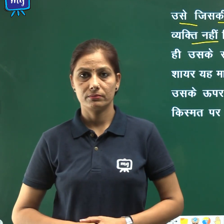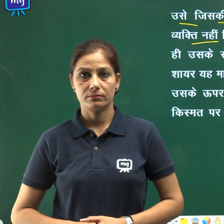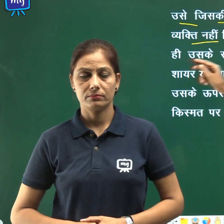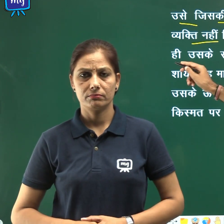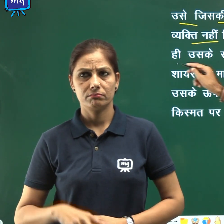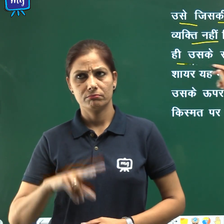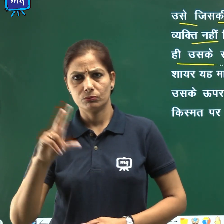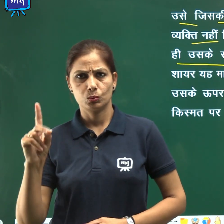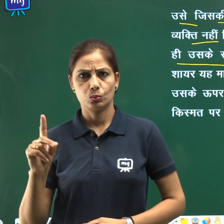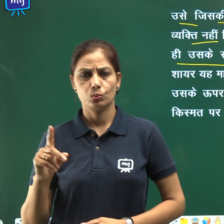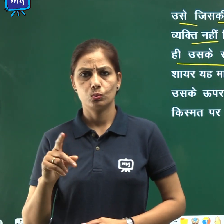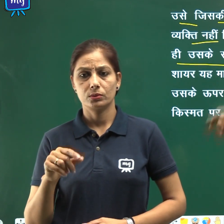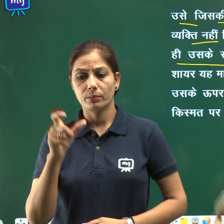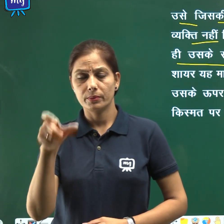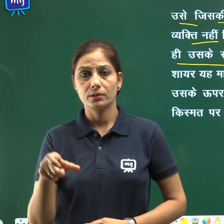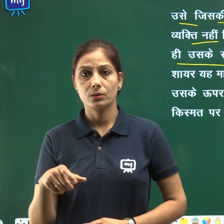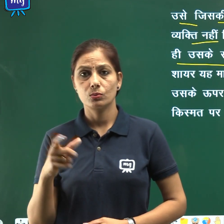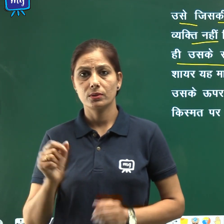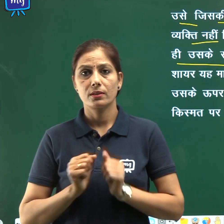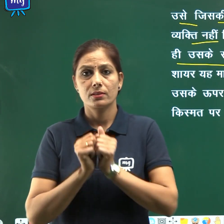शायद दूसरा ही उसके साथ है।